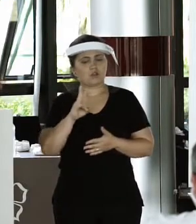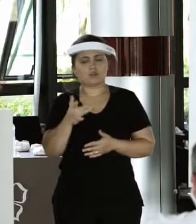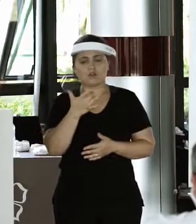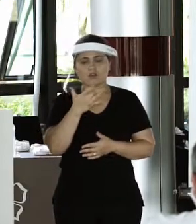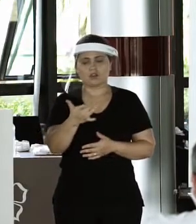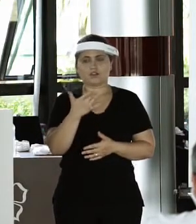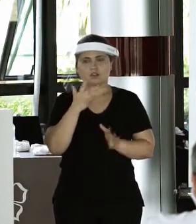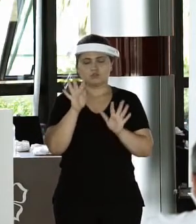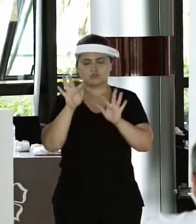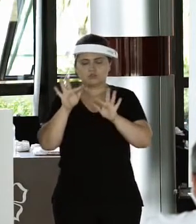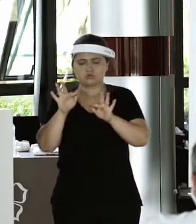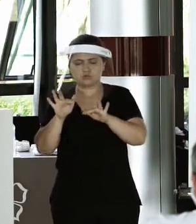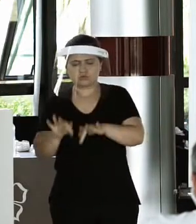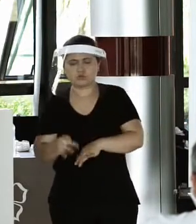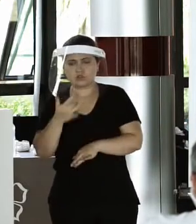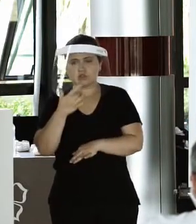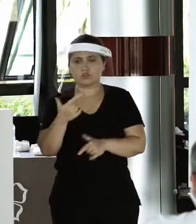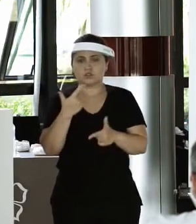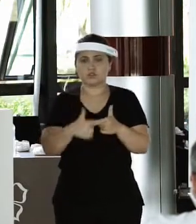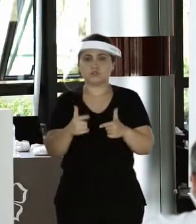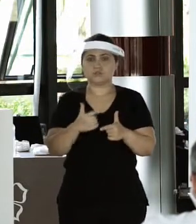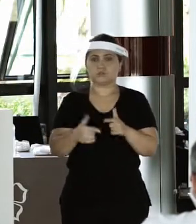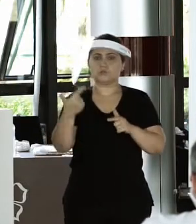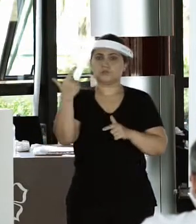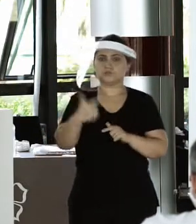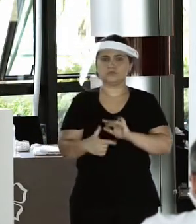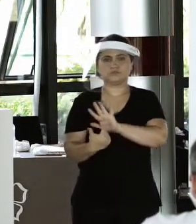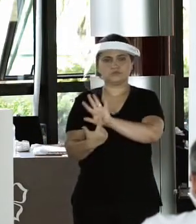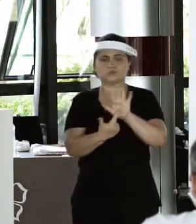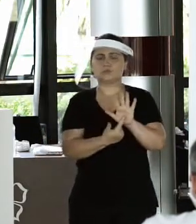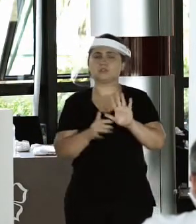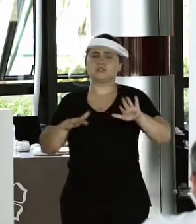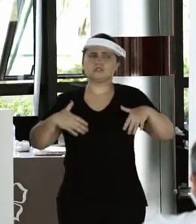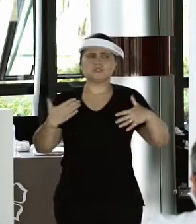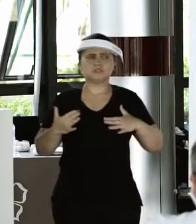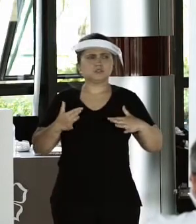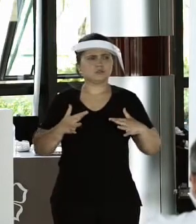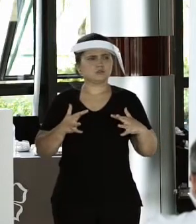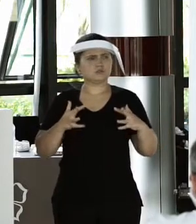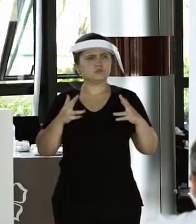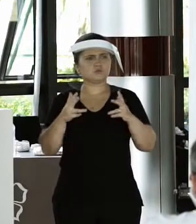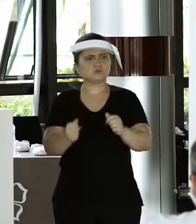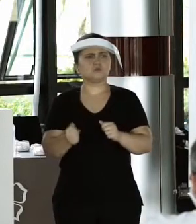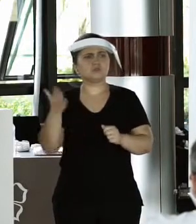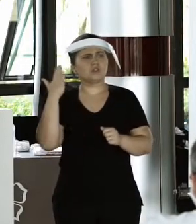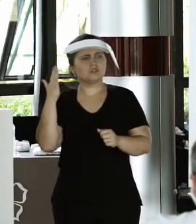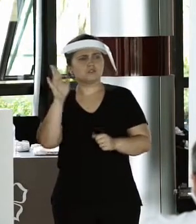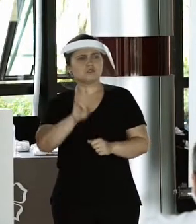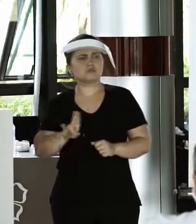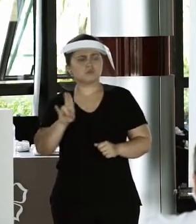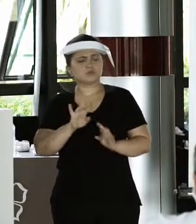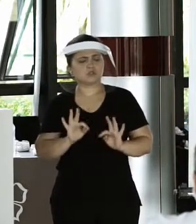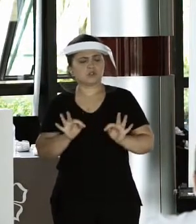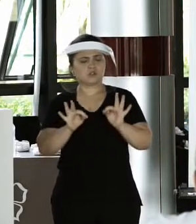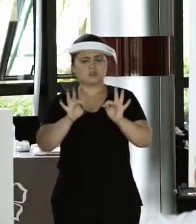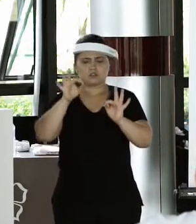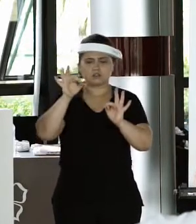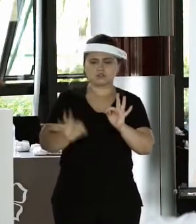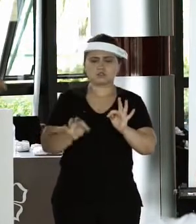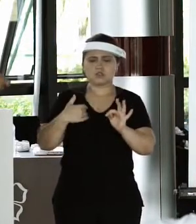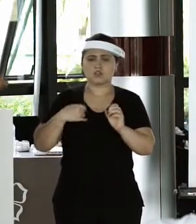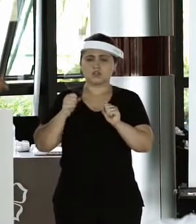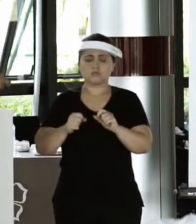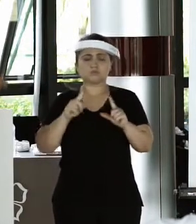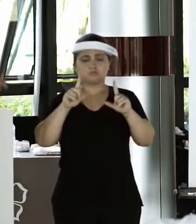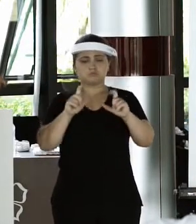tarde, no final da tarde, o problema aqui de novo. Então, tudo é saber utilizar a técnica. Eu poderia